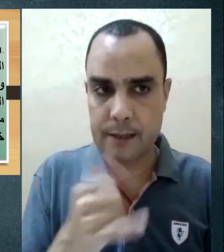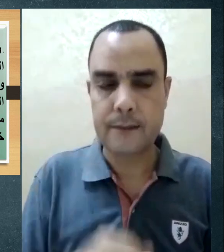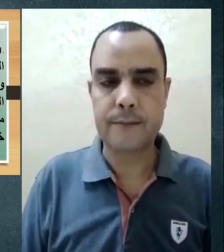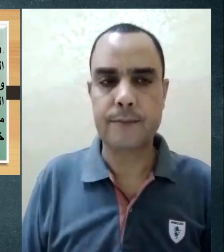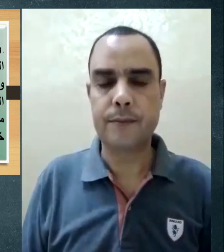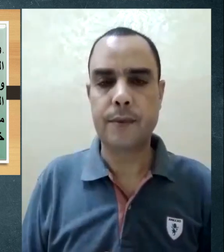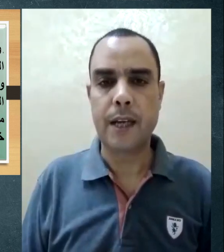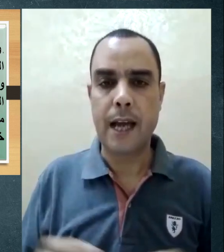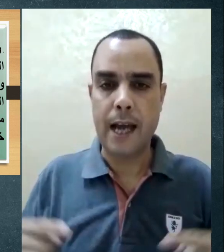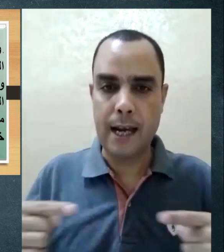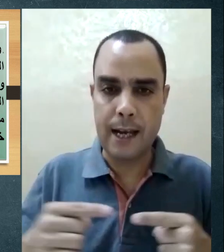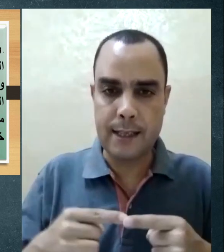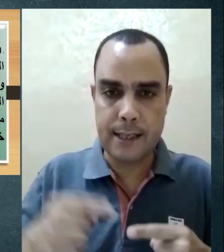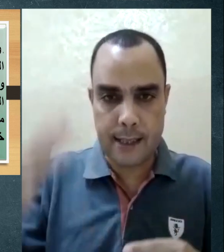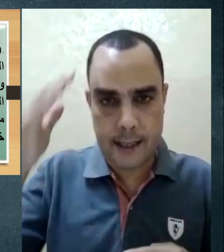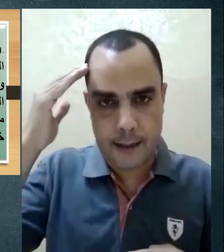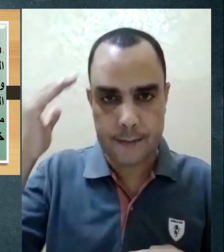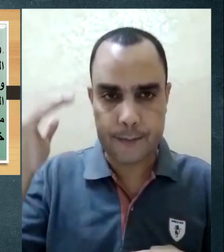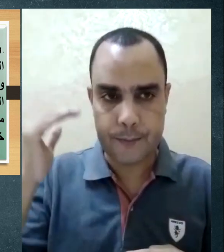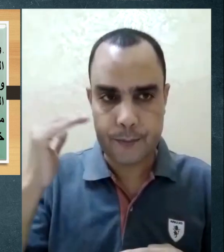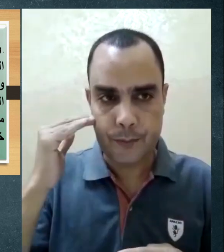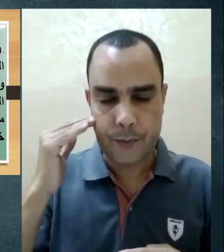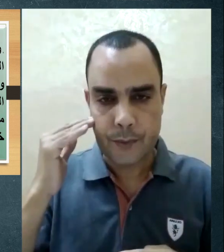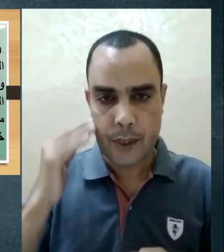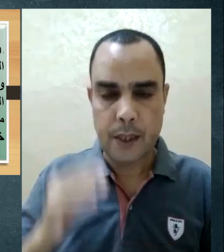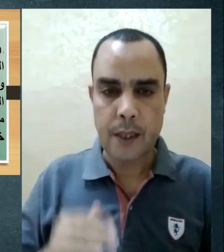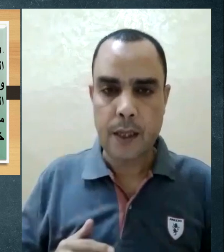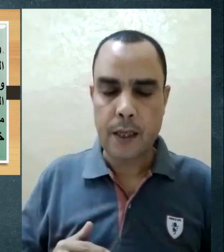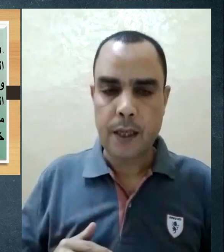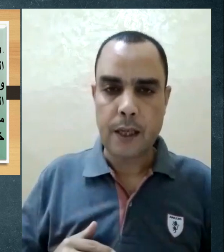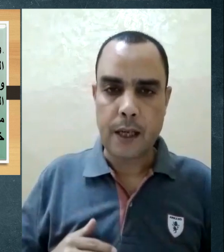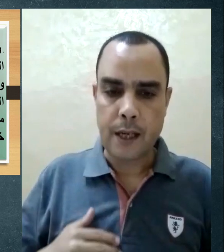والاهتمامات التي